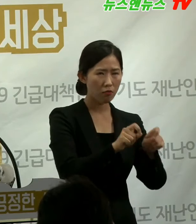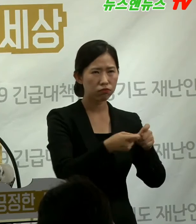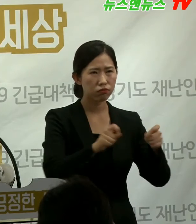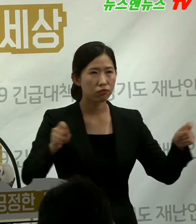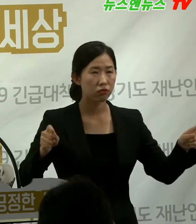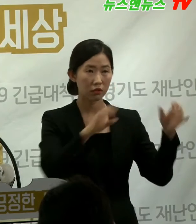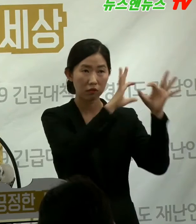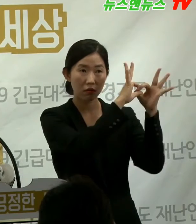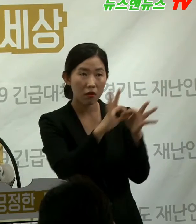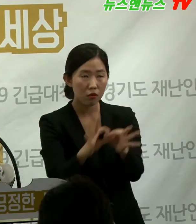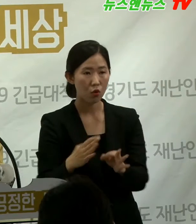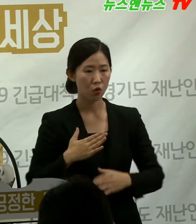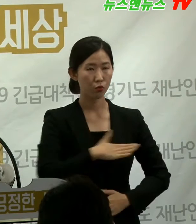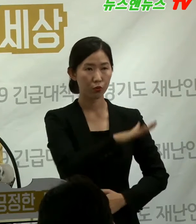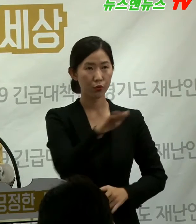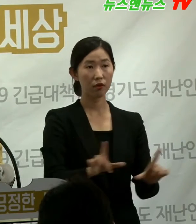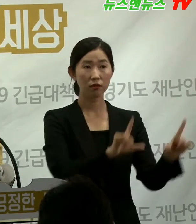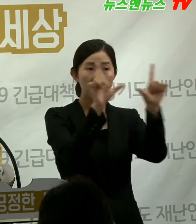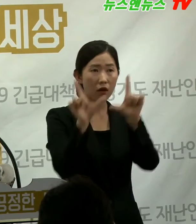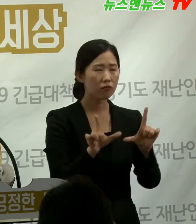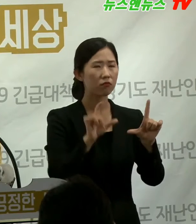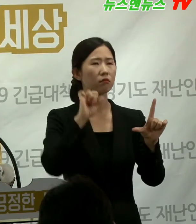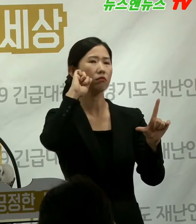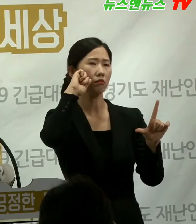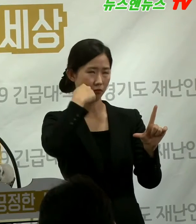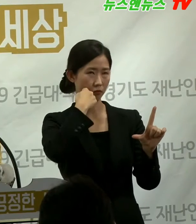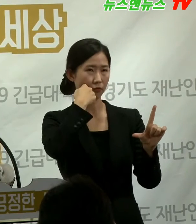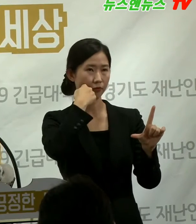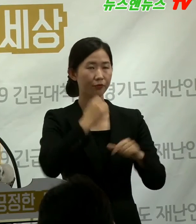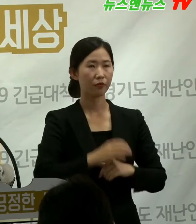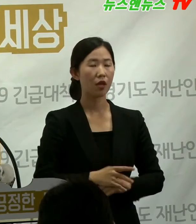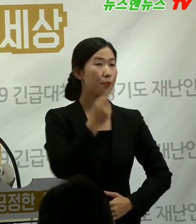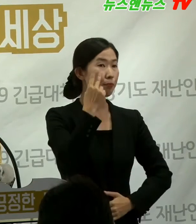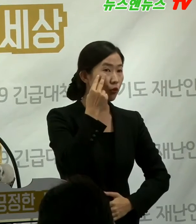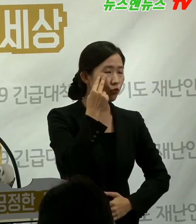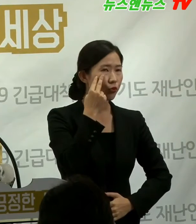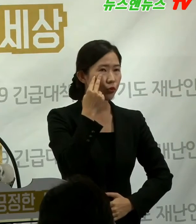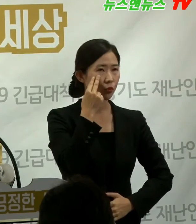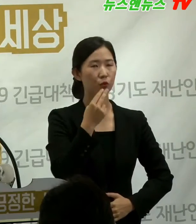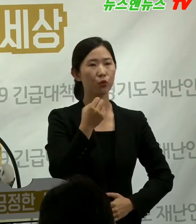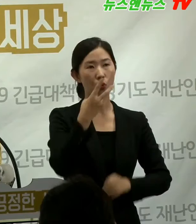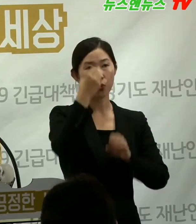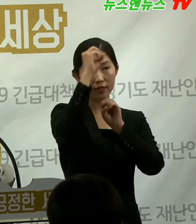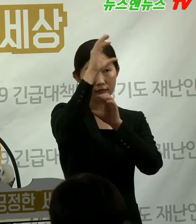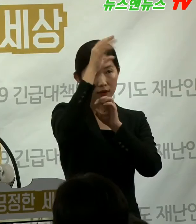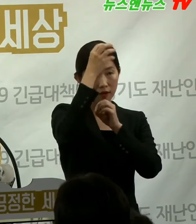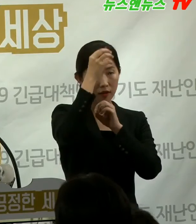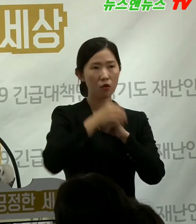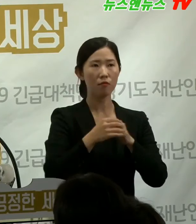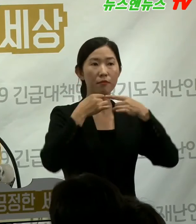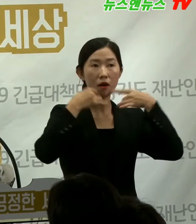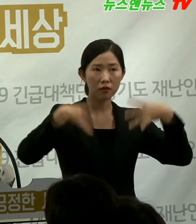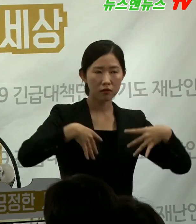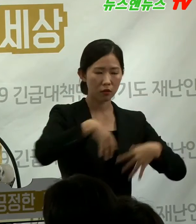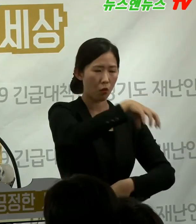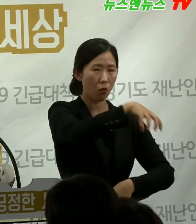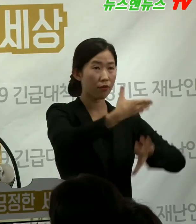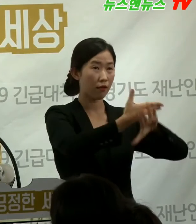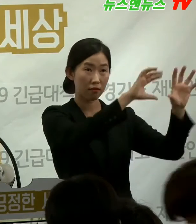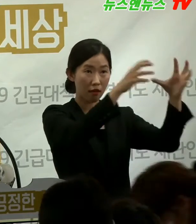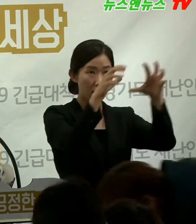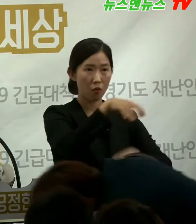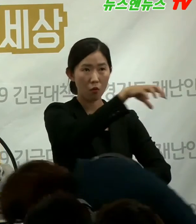삶은 더 제한될 수밖에 없습니다. 미국, 이탈리아, 프랑스 같은 외국에서도